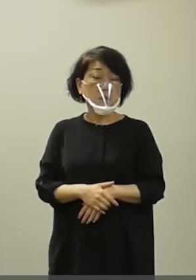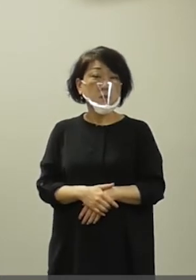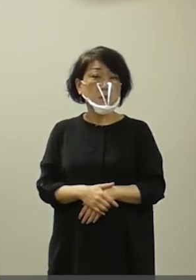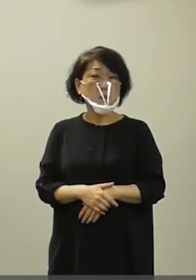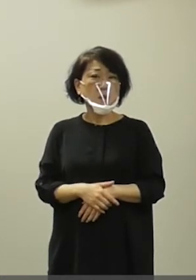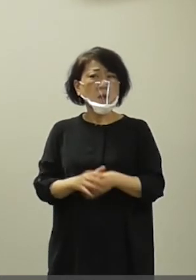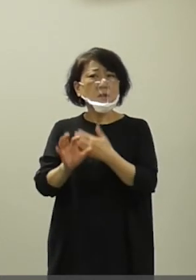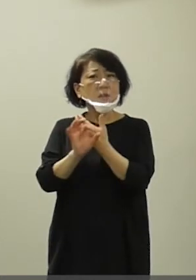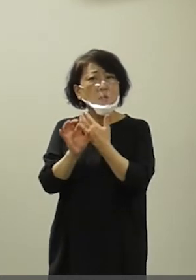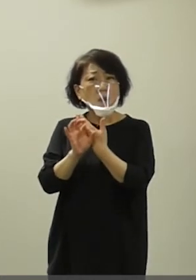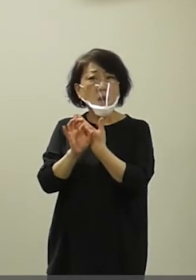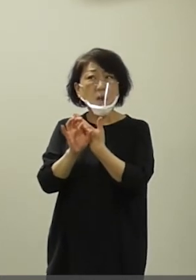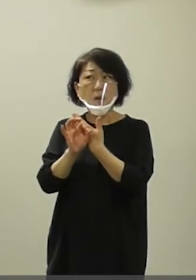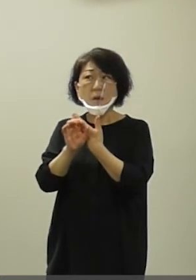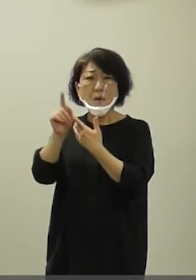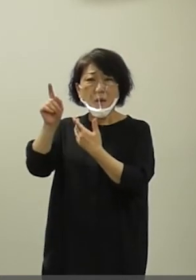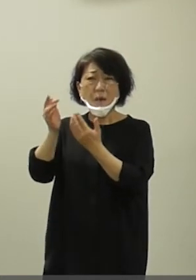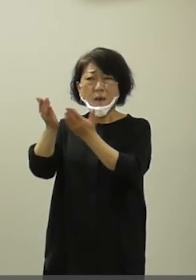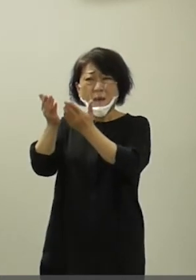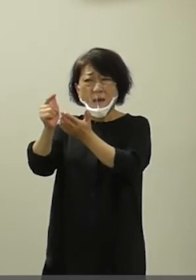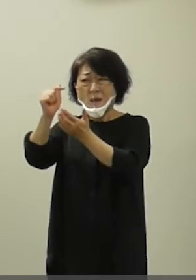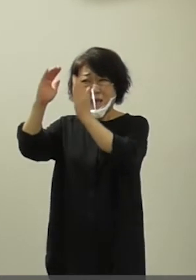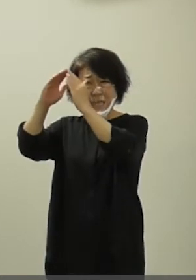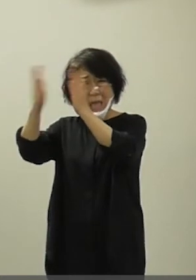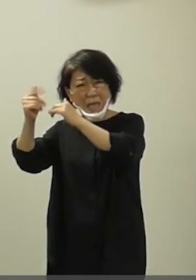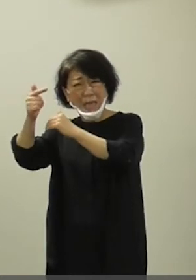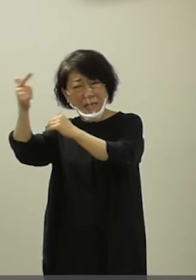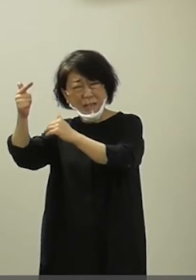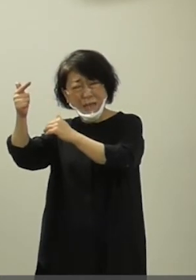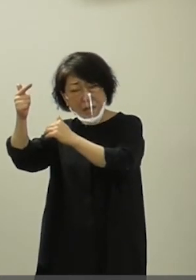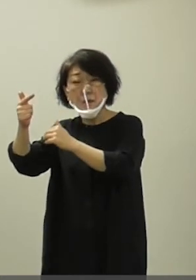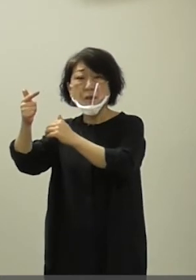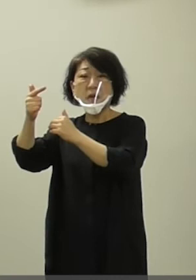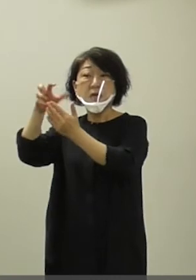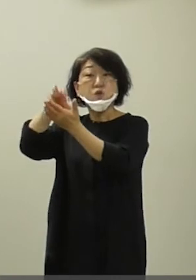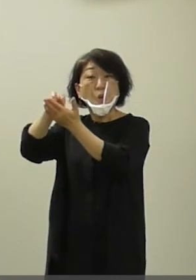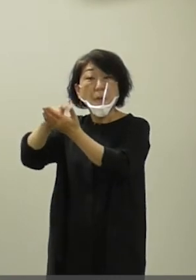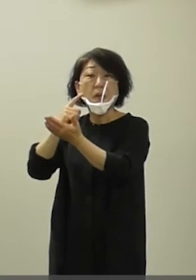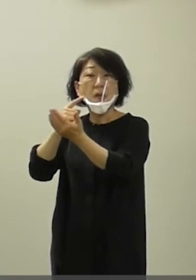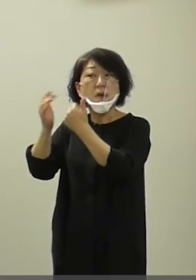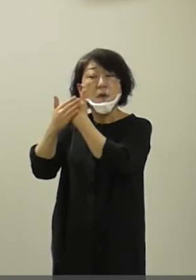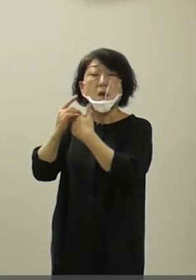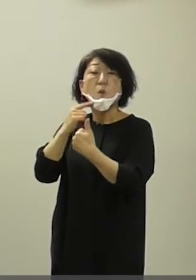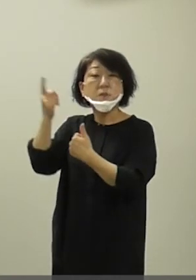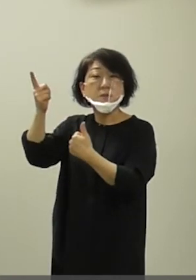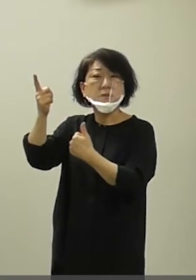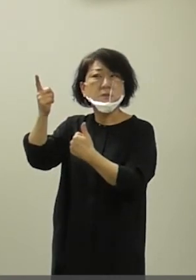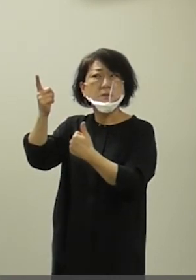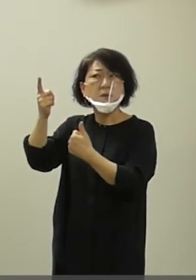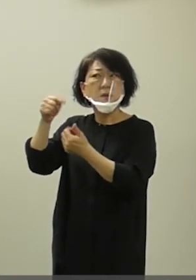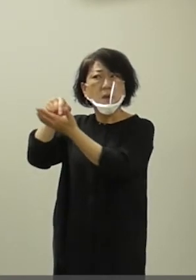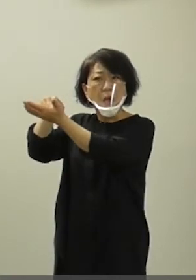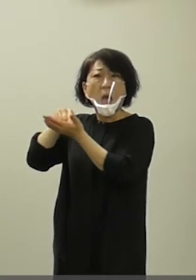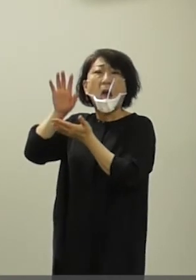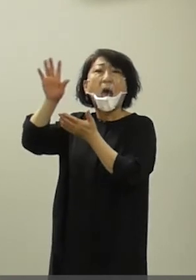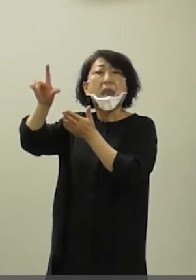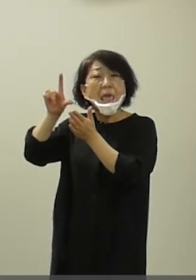被害のあったの被災証明の発行どちらに対して人的支援を大 now